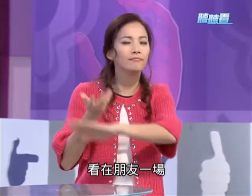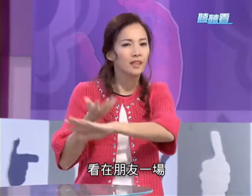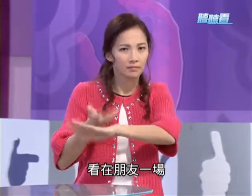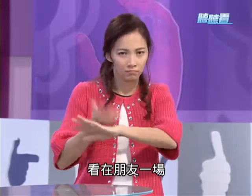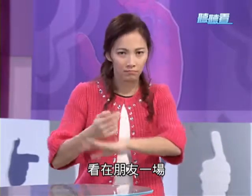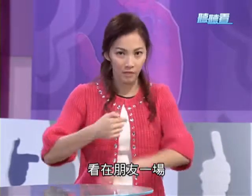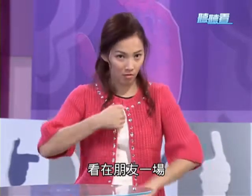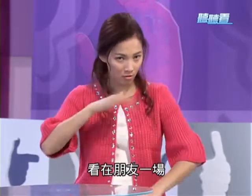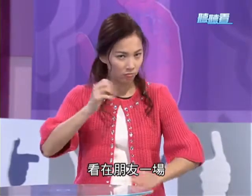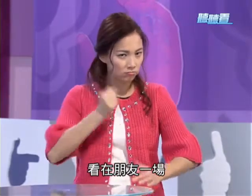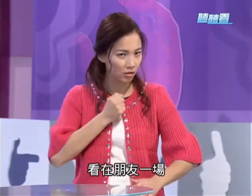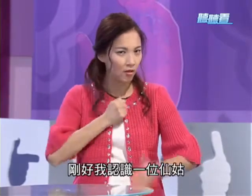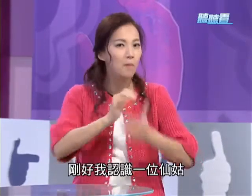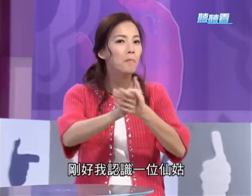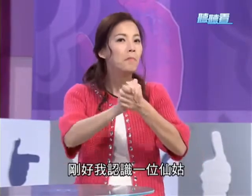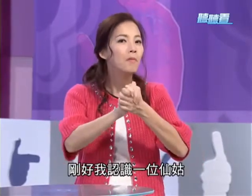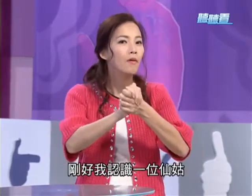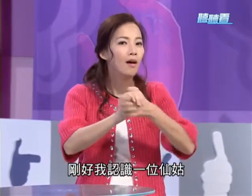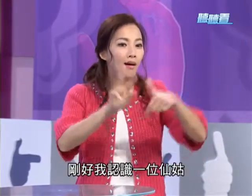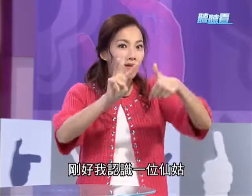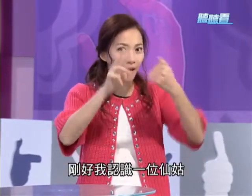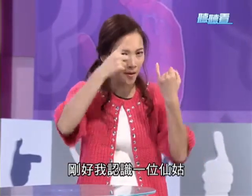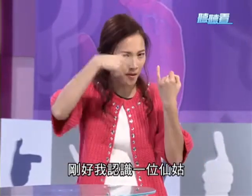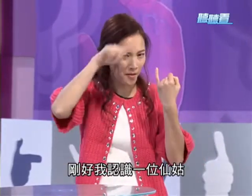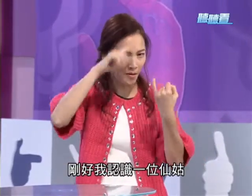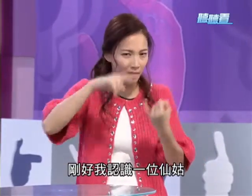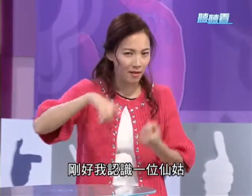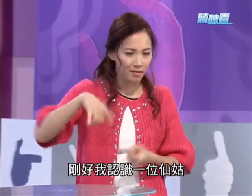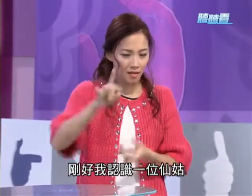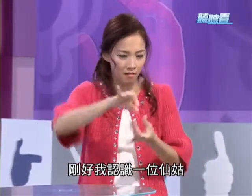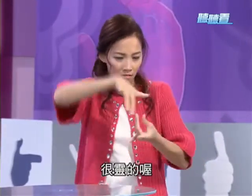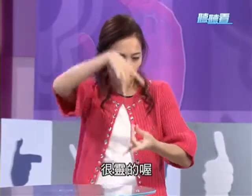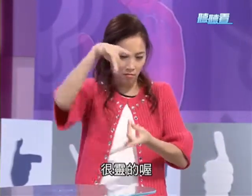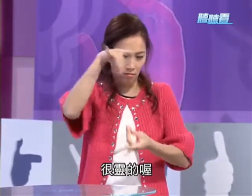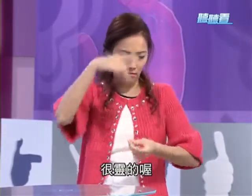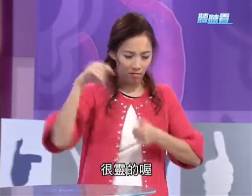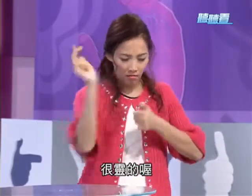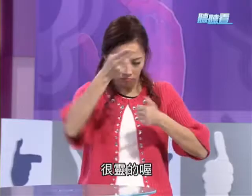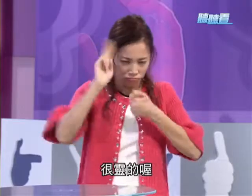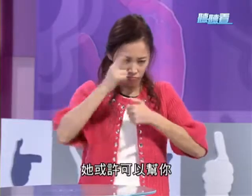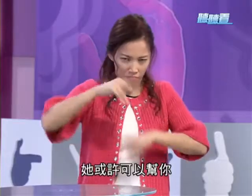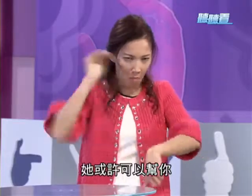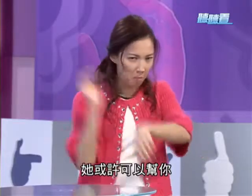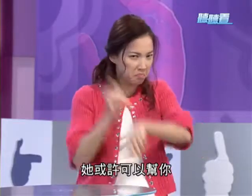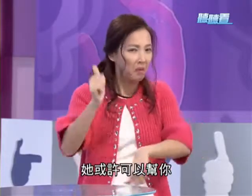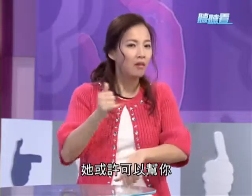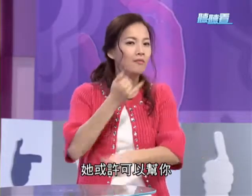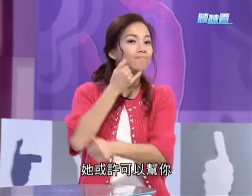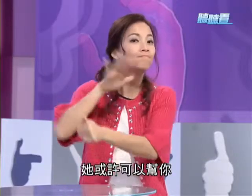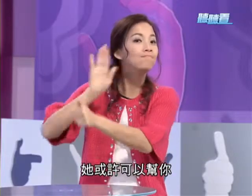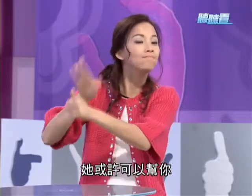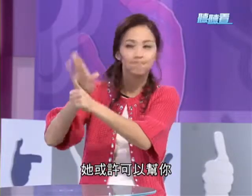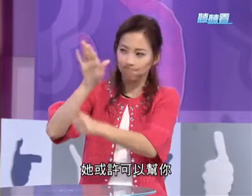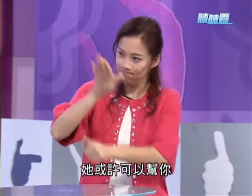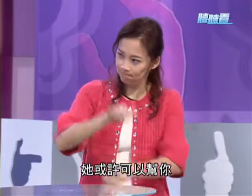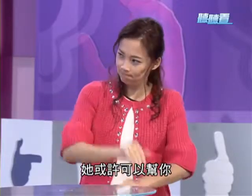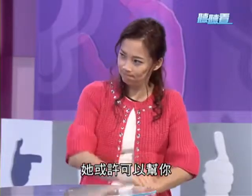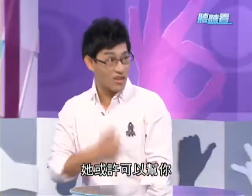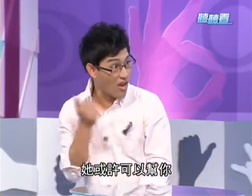朋友一场啊，刚好我认识一位三哥，很灵的哦，他或许啊可以帮你。 哦，